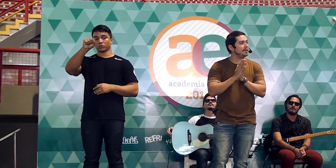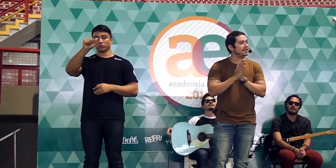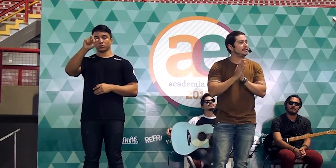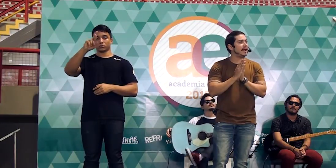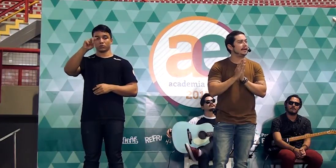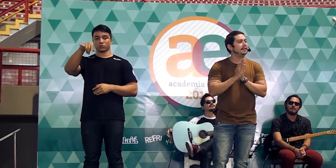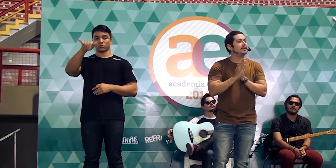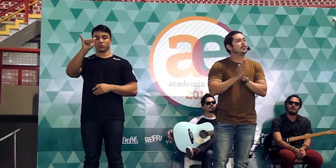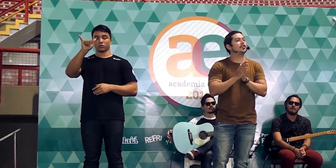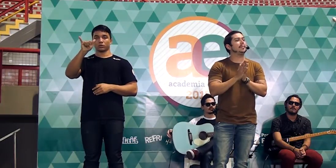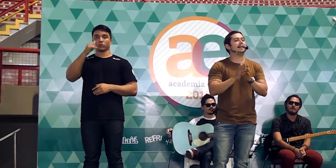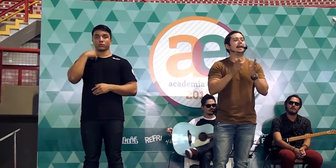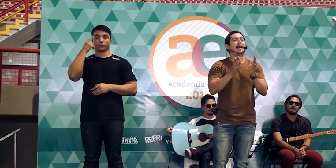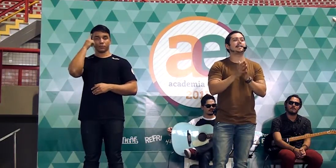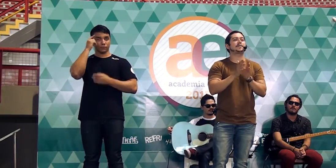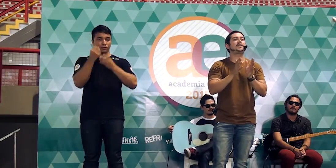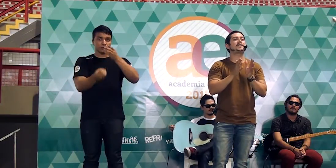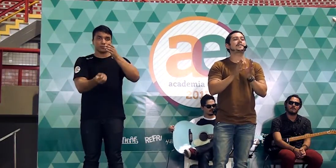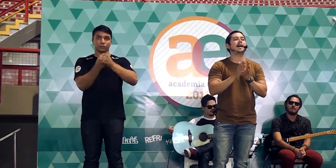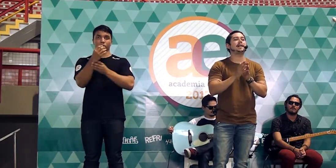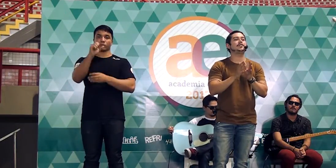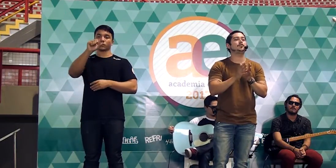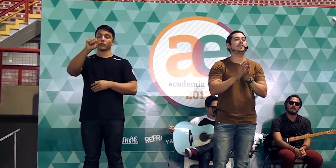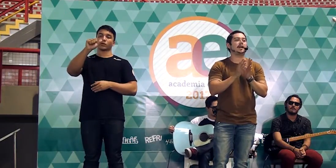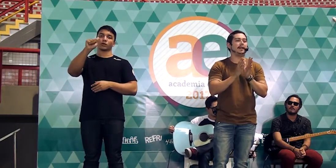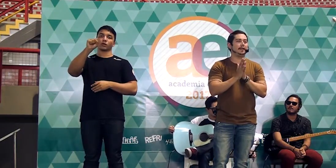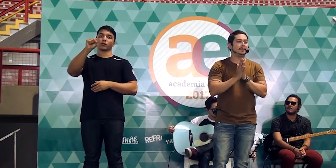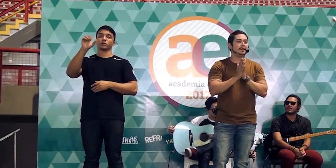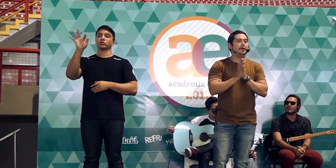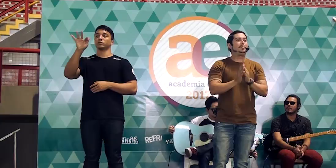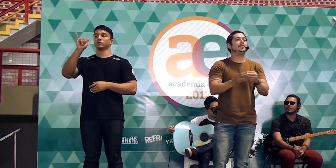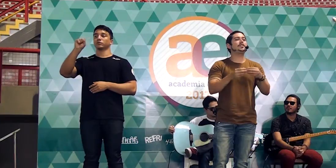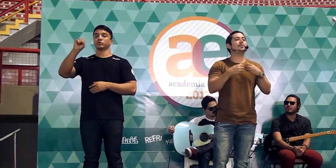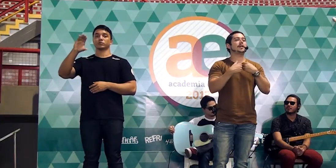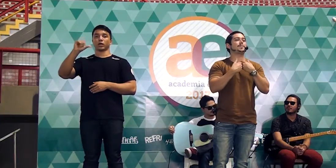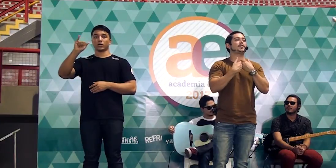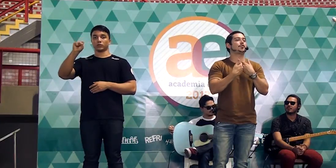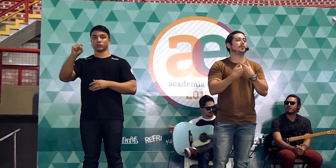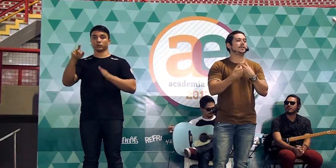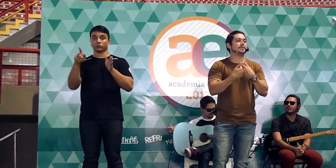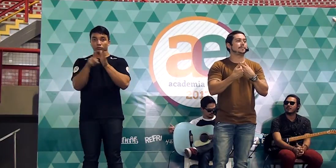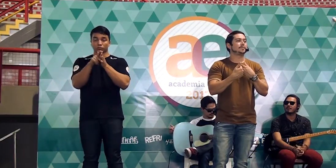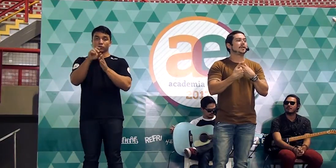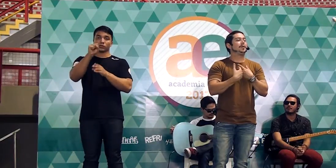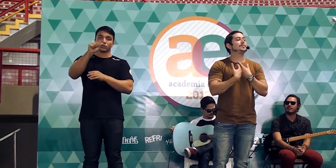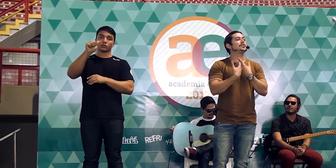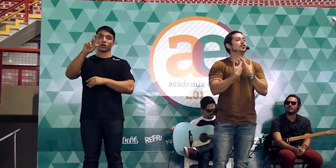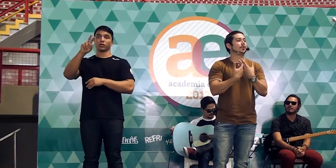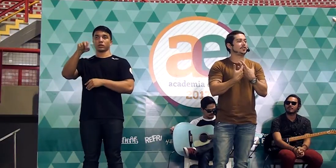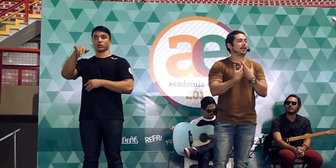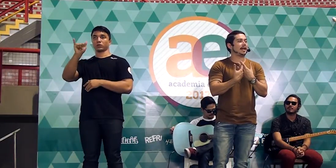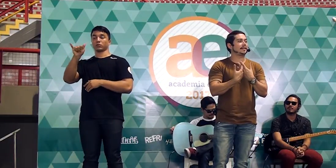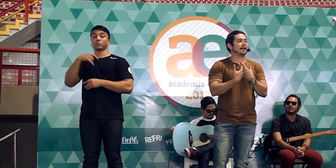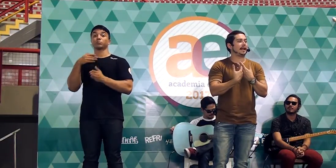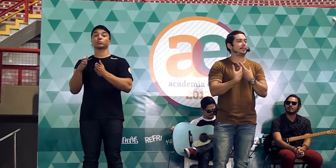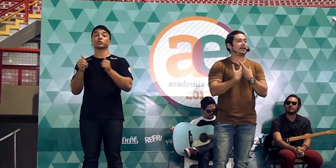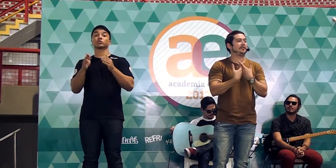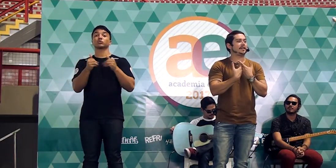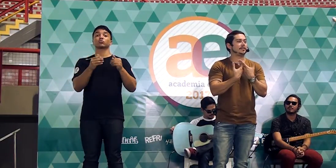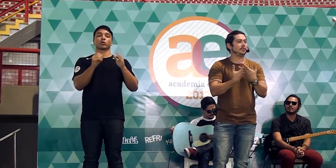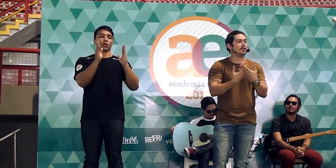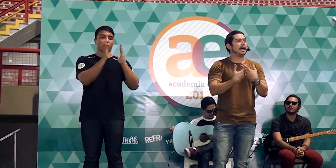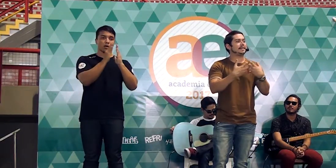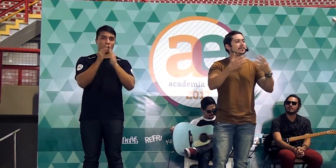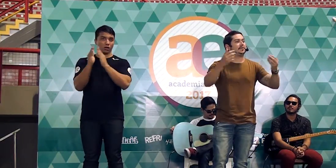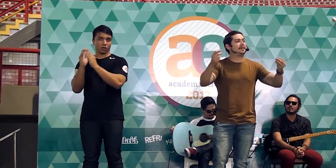campanha publicitária chamada As Fiscais do Sarney, pedindo que as pessoas, principalmente as donas de casa, que naquela época